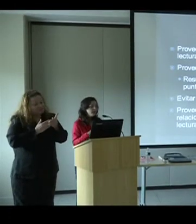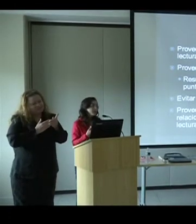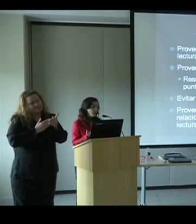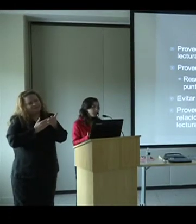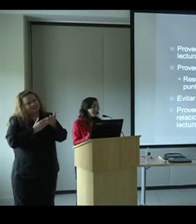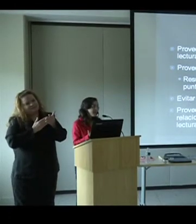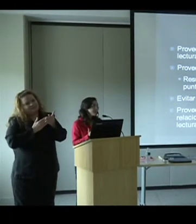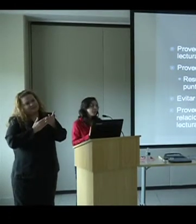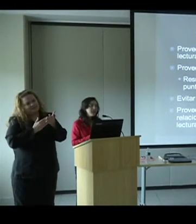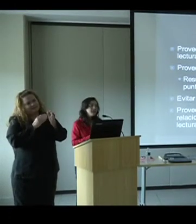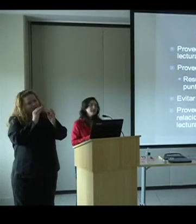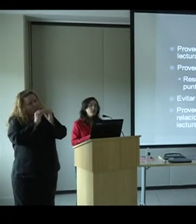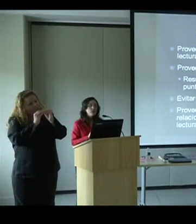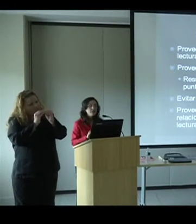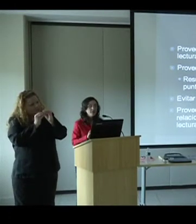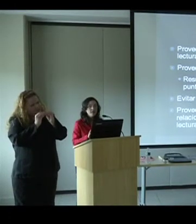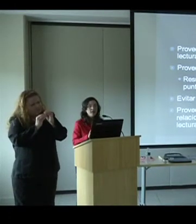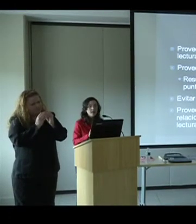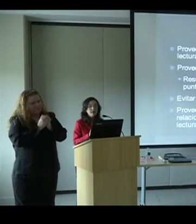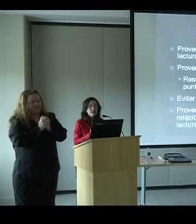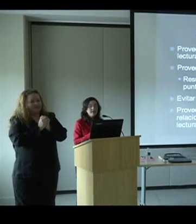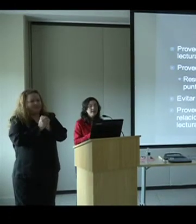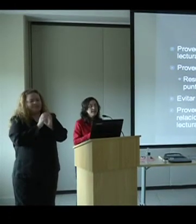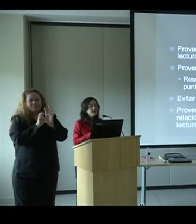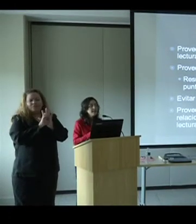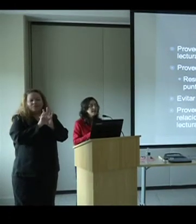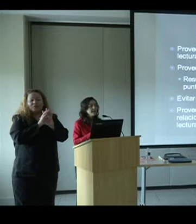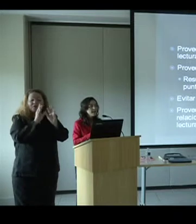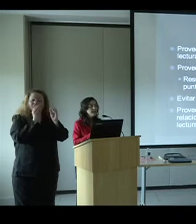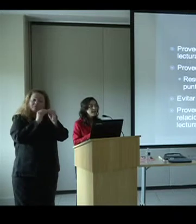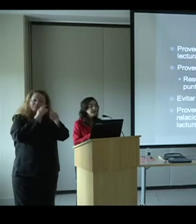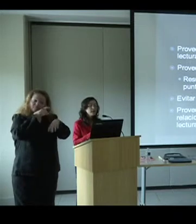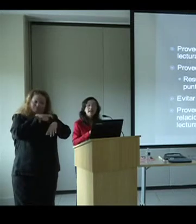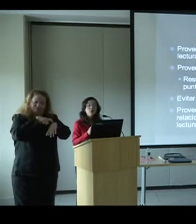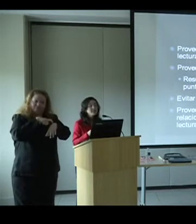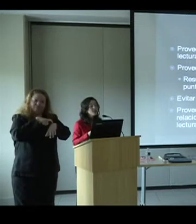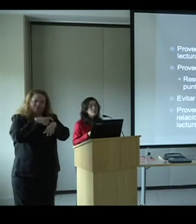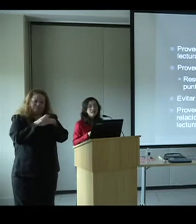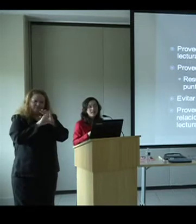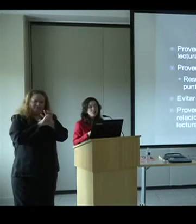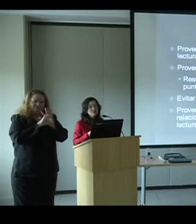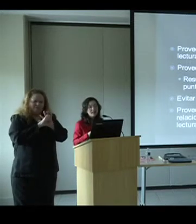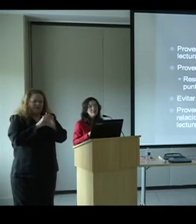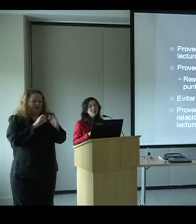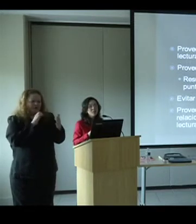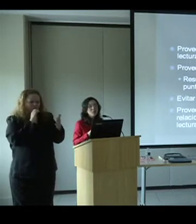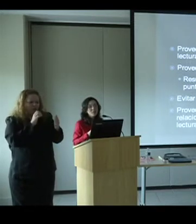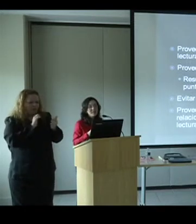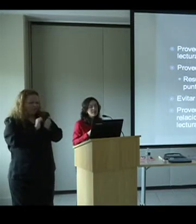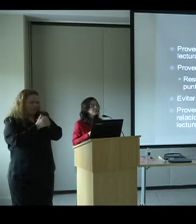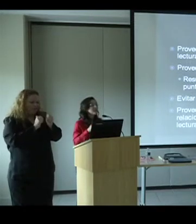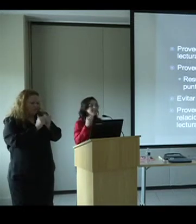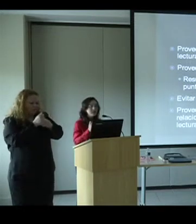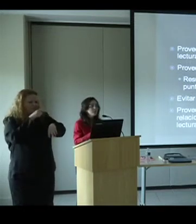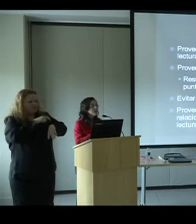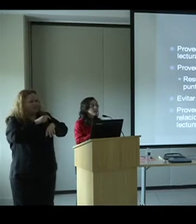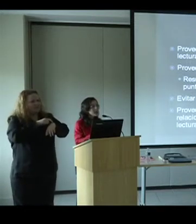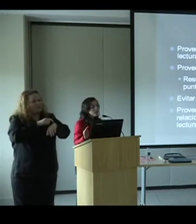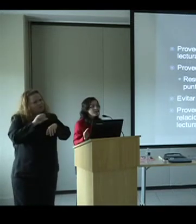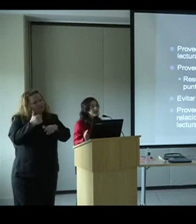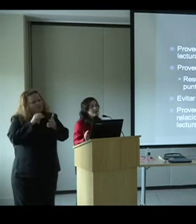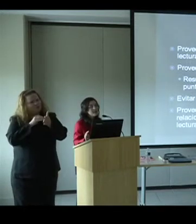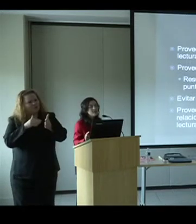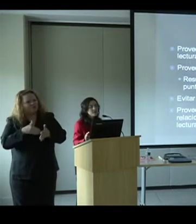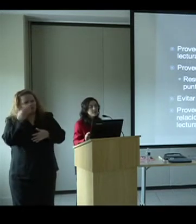pues una es proveer tiempo adicional que este nene tenga que no esté compitiendo en tiempo con sus compañeros porque sabemos